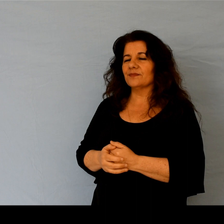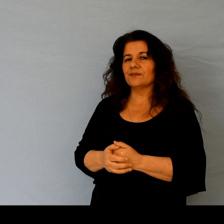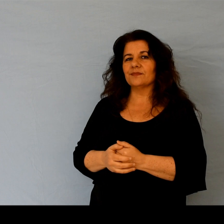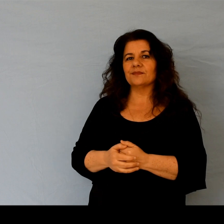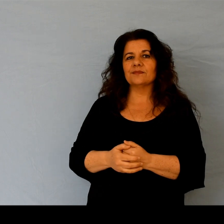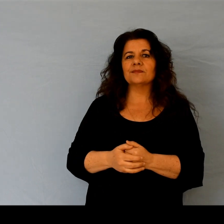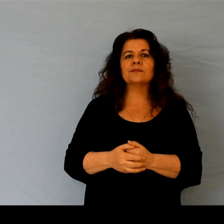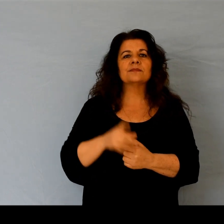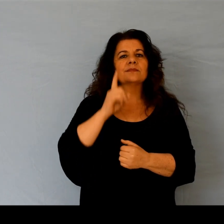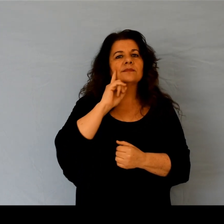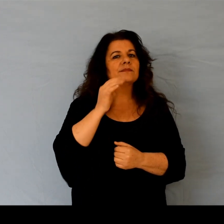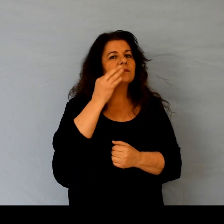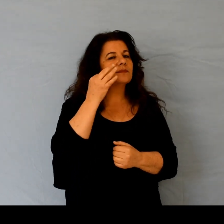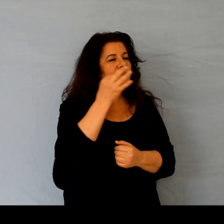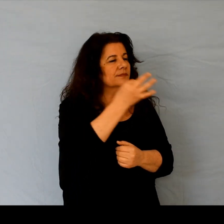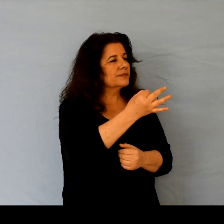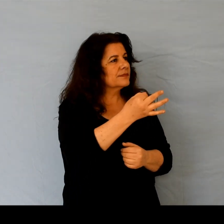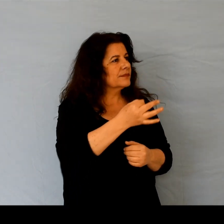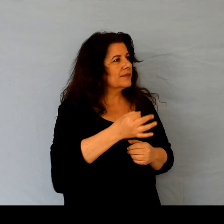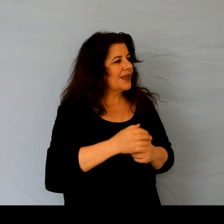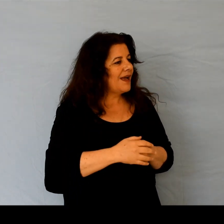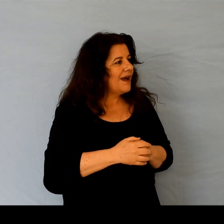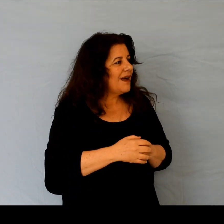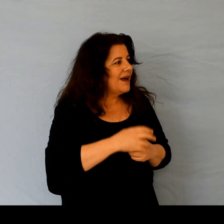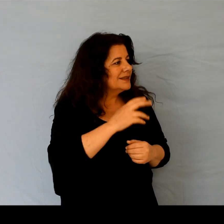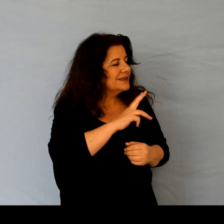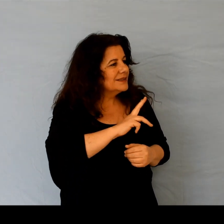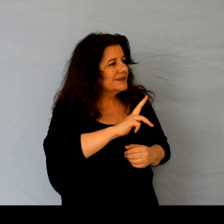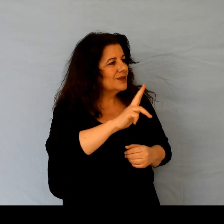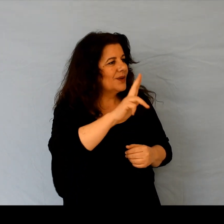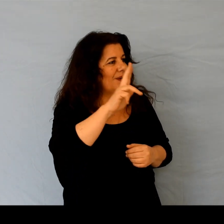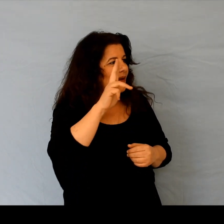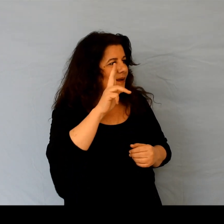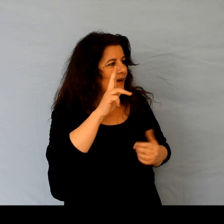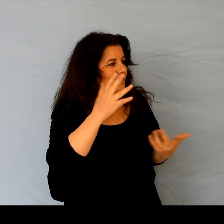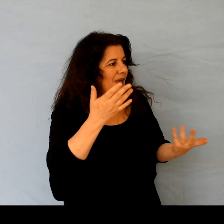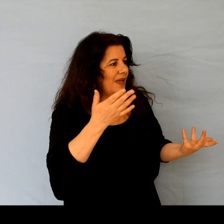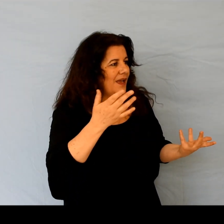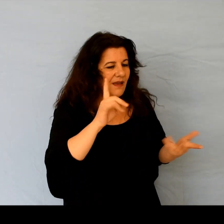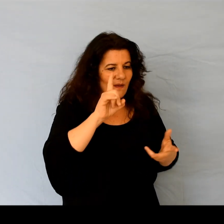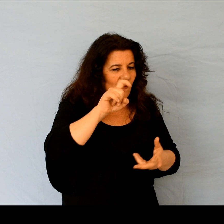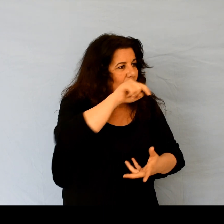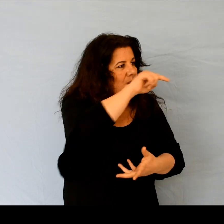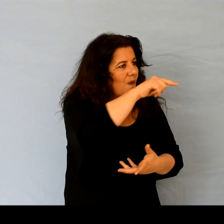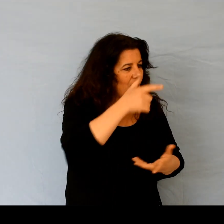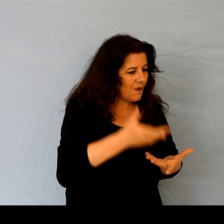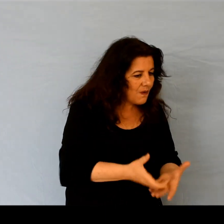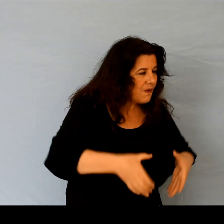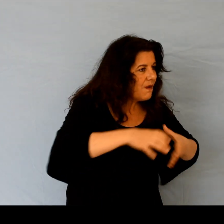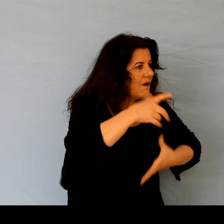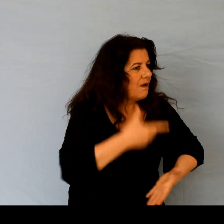Elle lui dit : « Seigneur, tu n'as rien pour puiser, et le puits est profond.